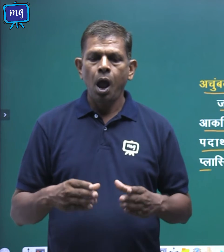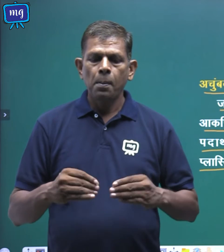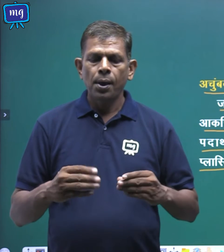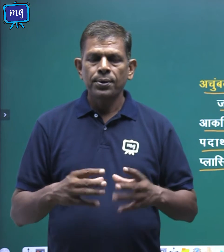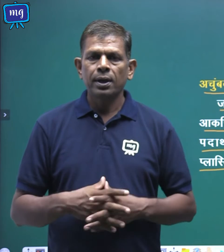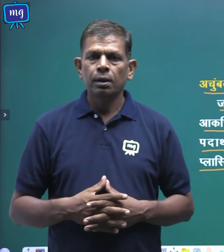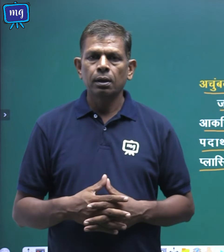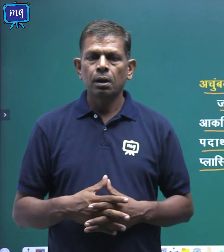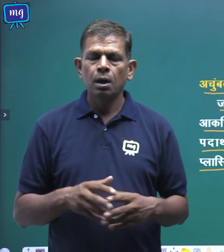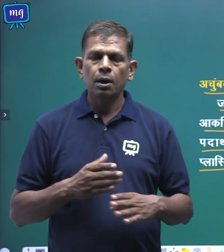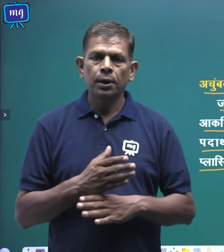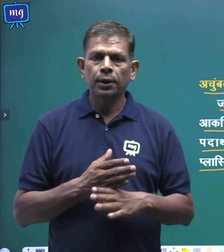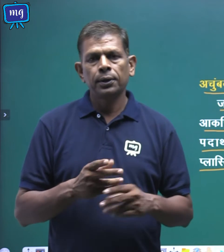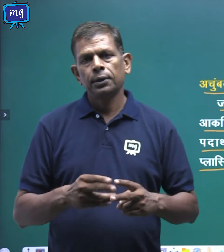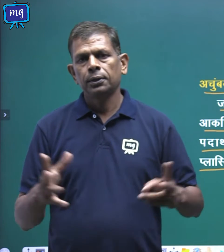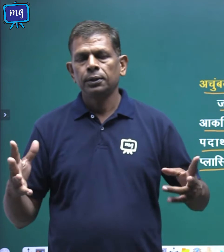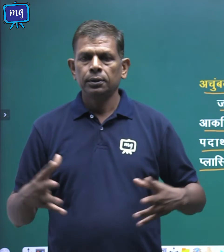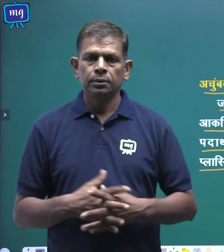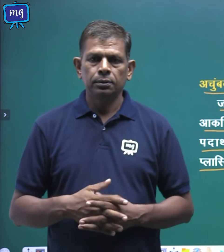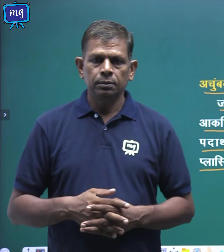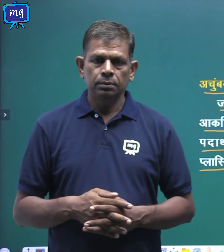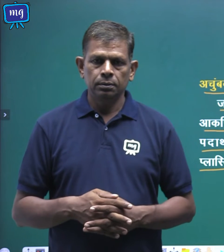प्लास्टिक, लकड़ी आदि।